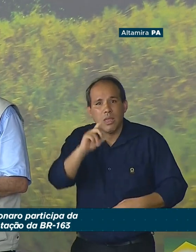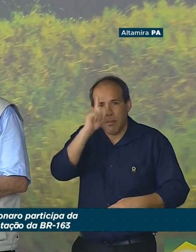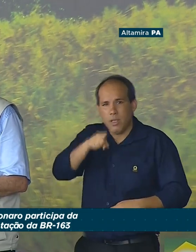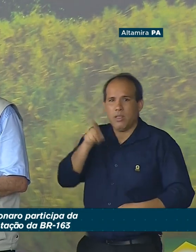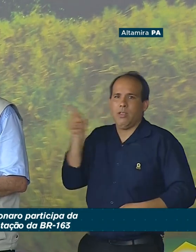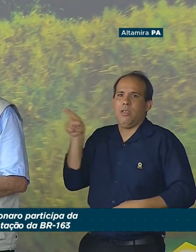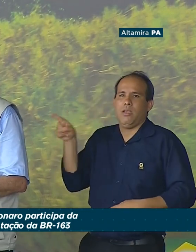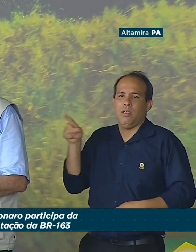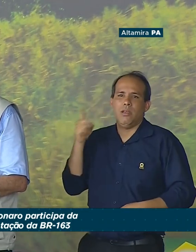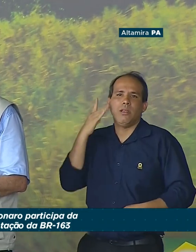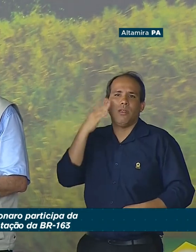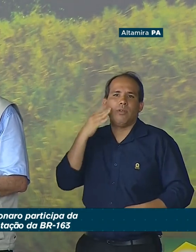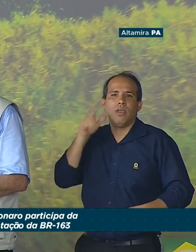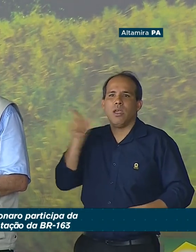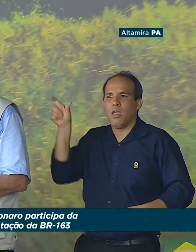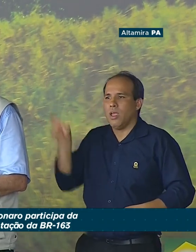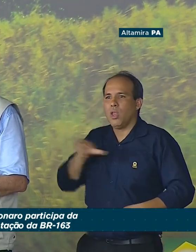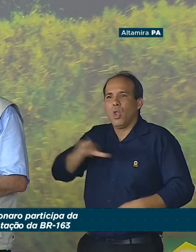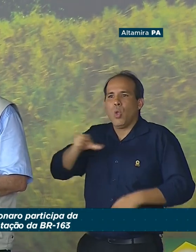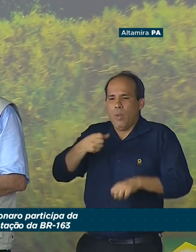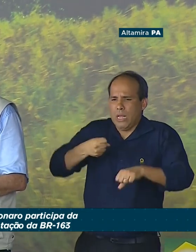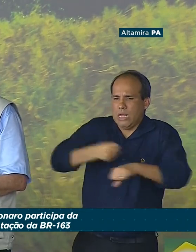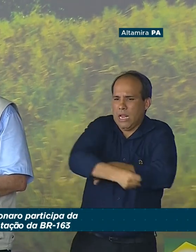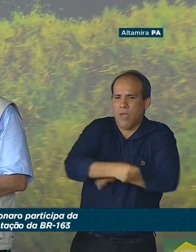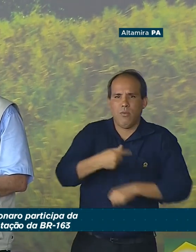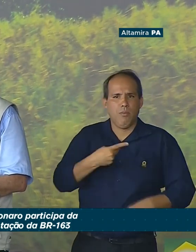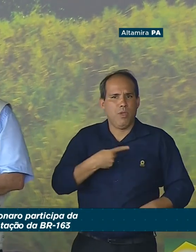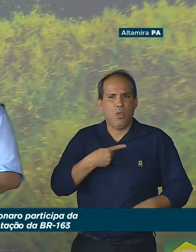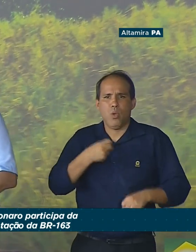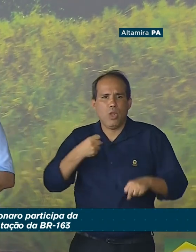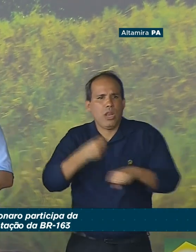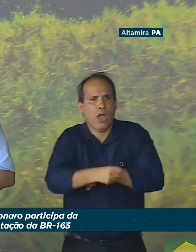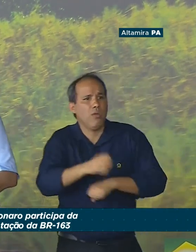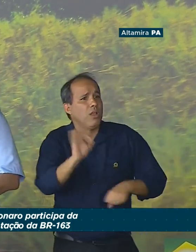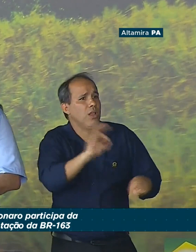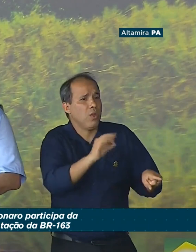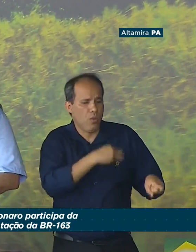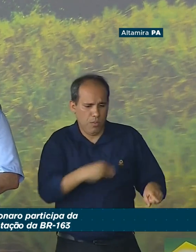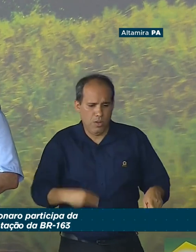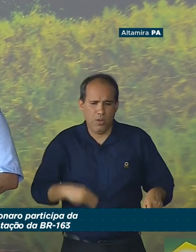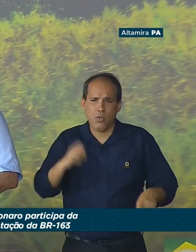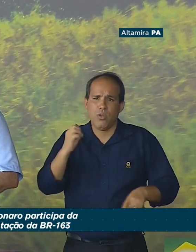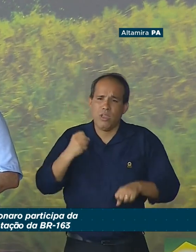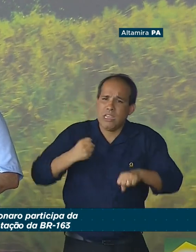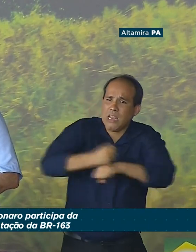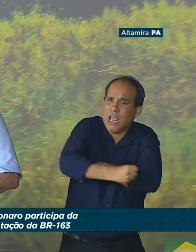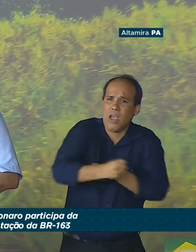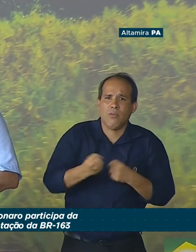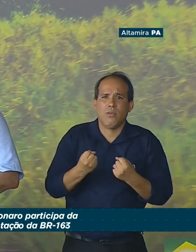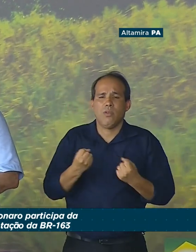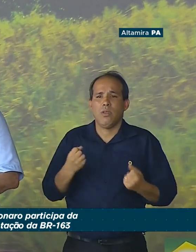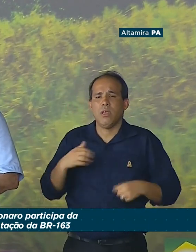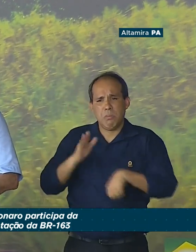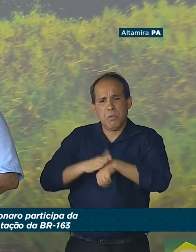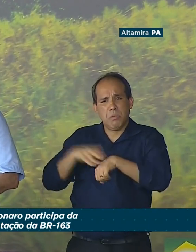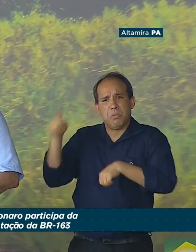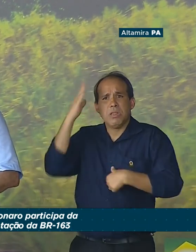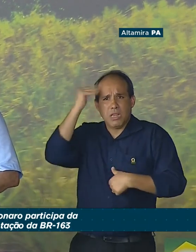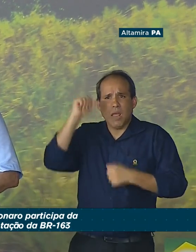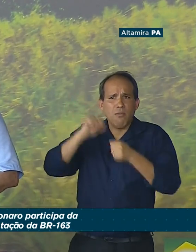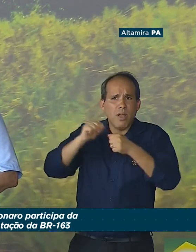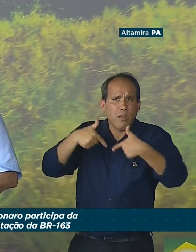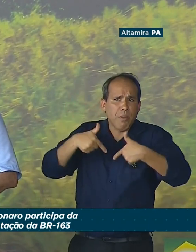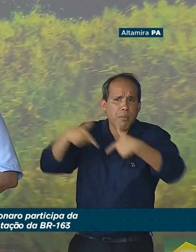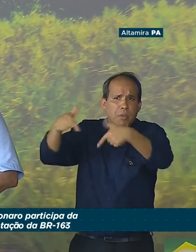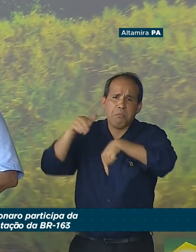Tarcísio. Ele não é escravo de ninguém, como nenhum ministro meu é escravo de ninguém. Eles sabem o que tem que fazer e